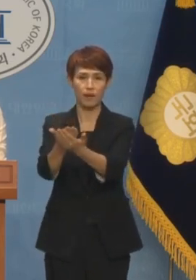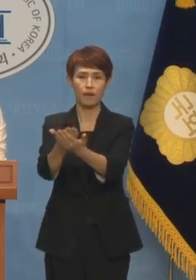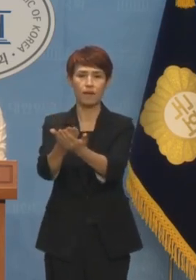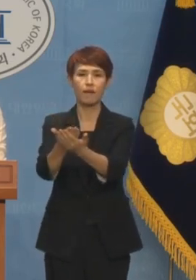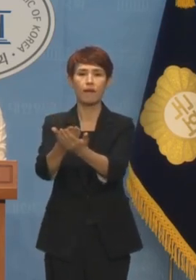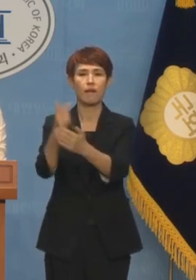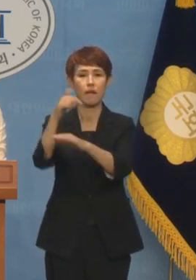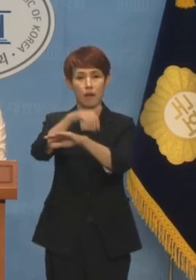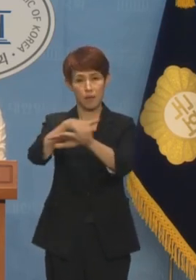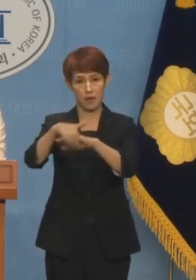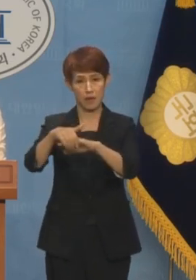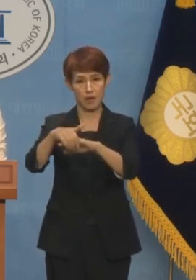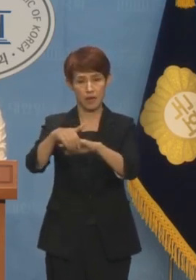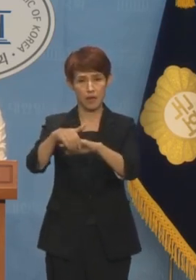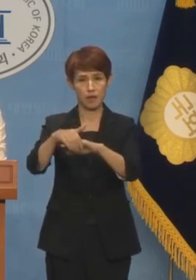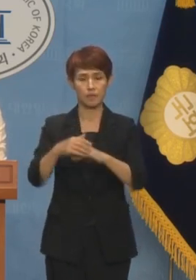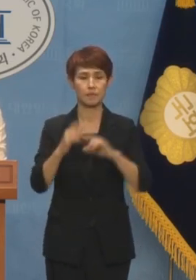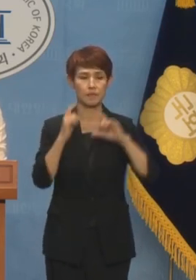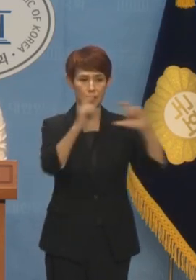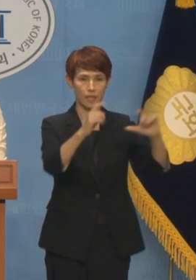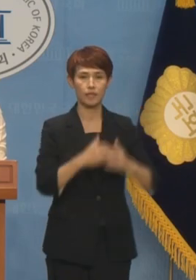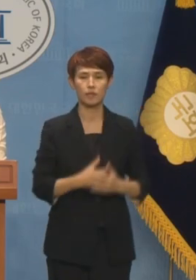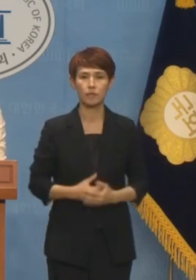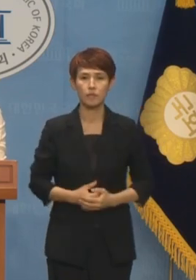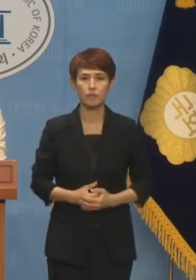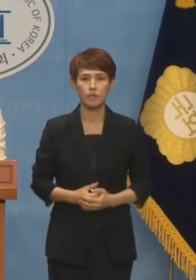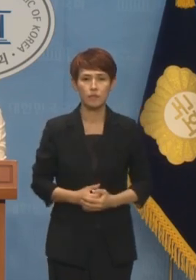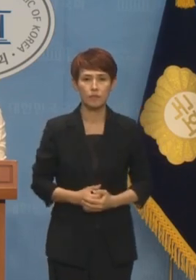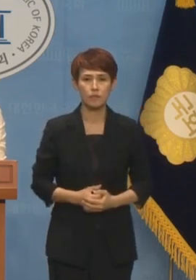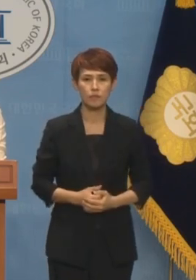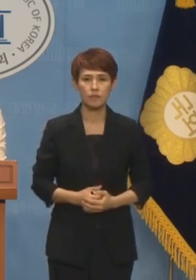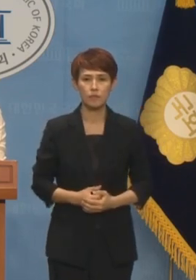처리될 예정이라고 고지했다고 합니다.